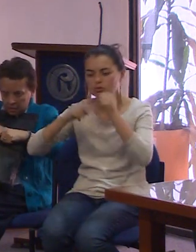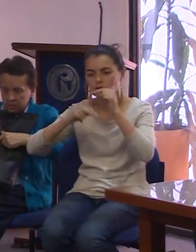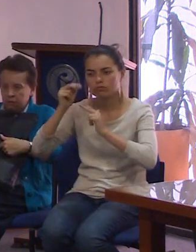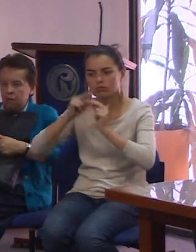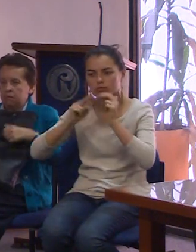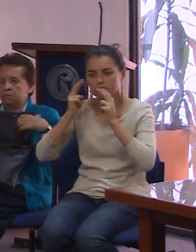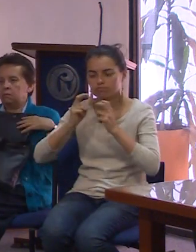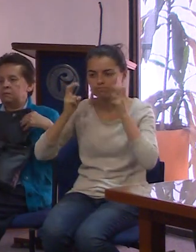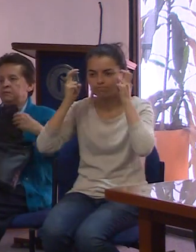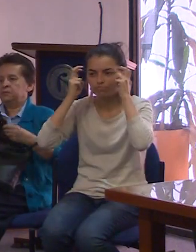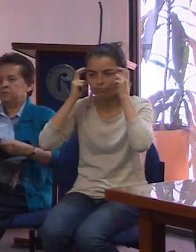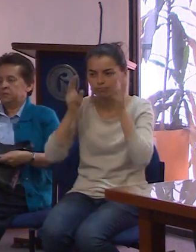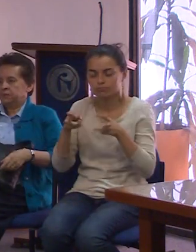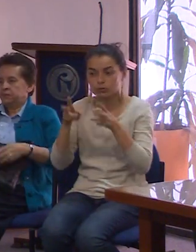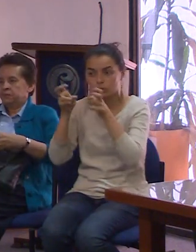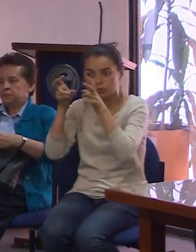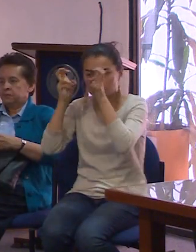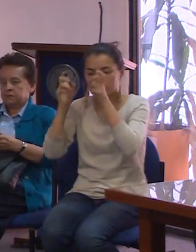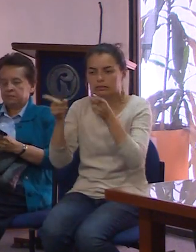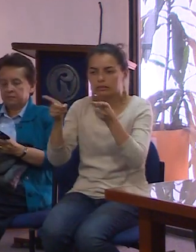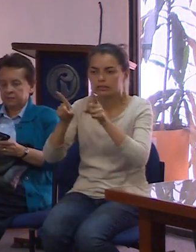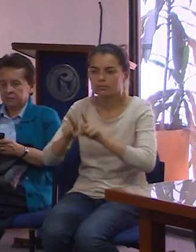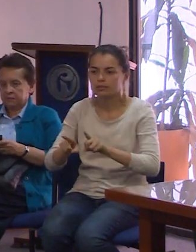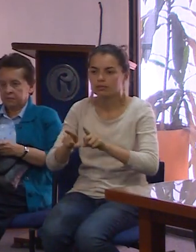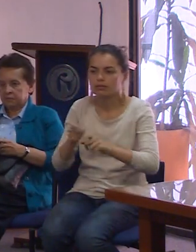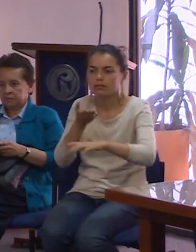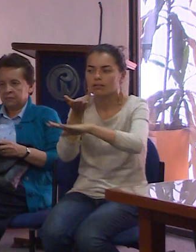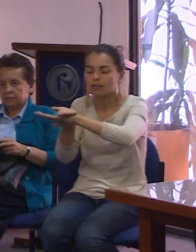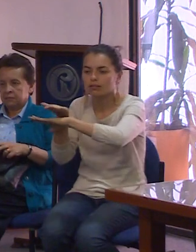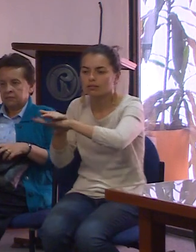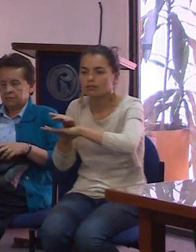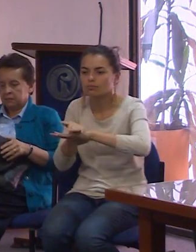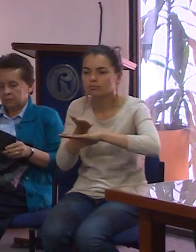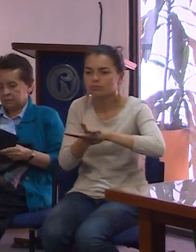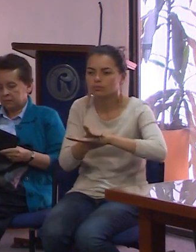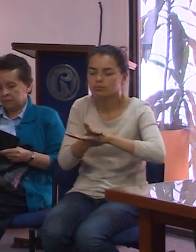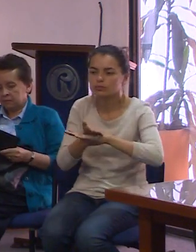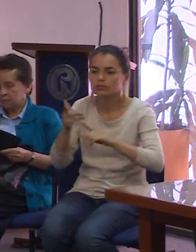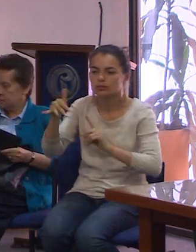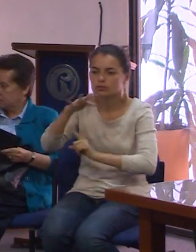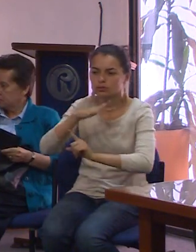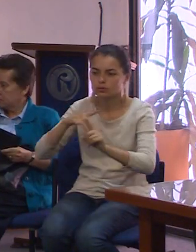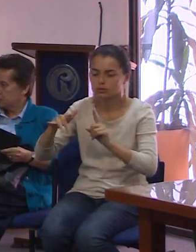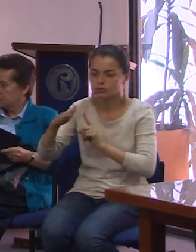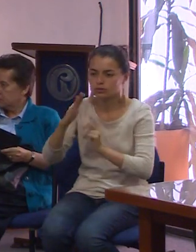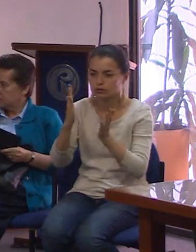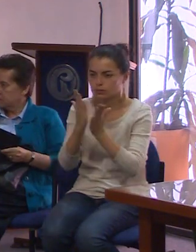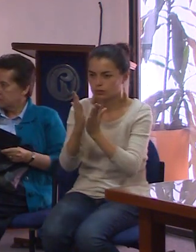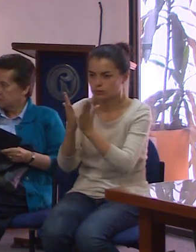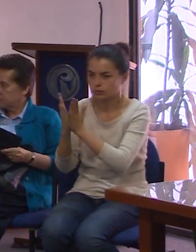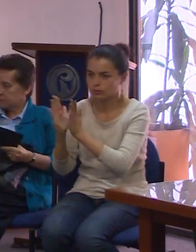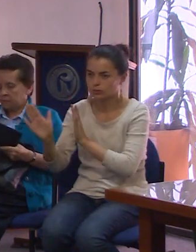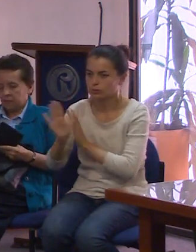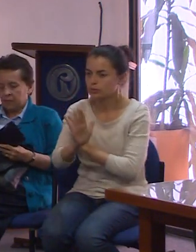nuevo conocimiento y sus aportes a los contextos educativos.